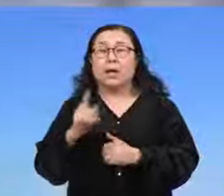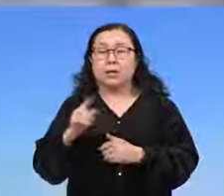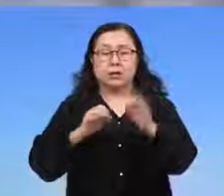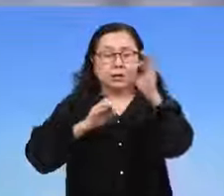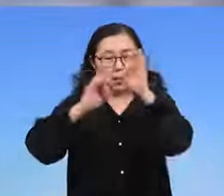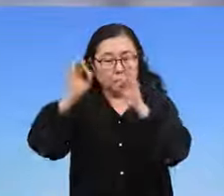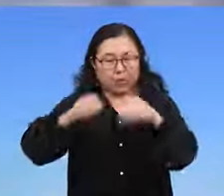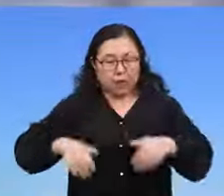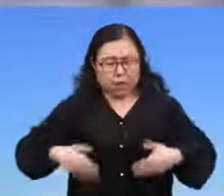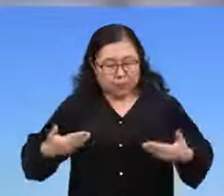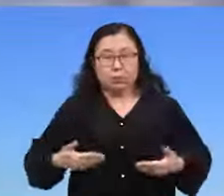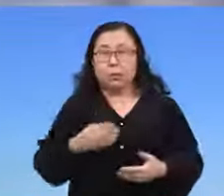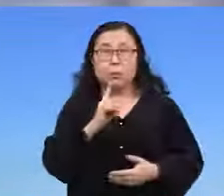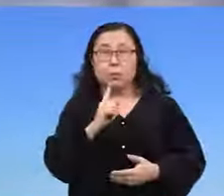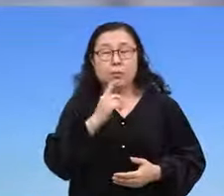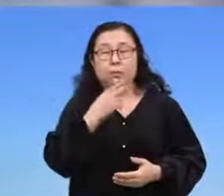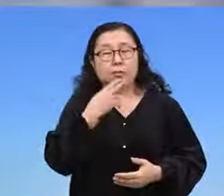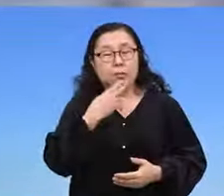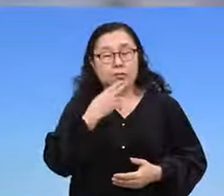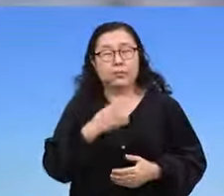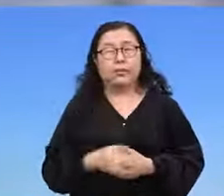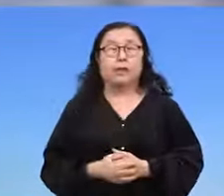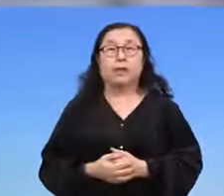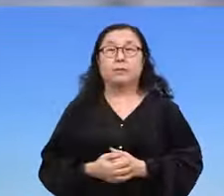결코 가볍다, 이렇게 말하기는 어렵습니다.